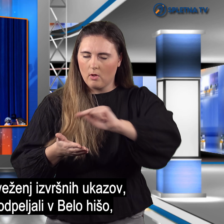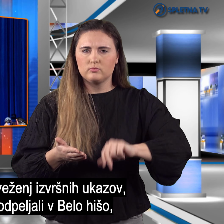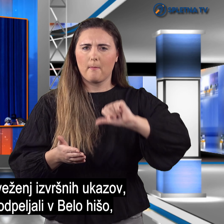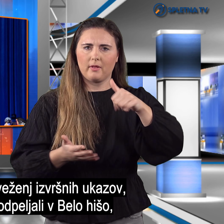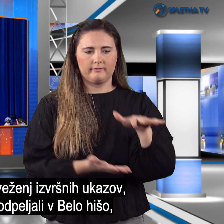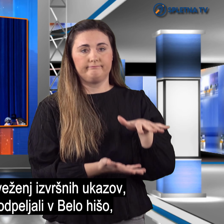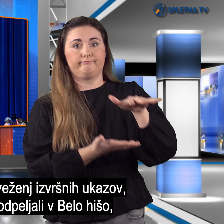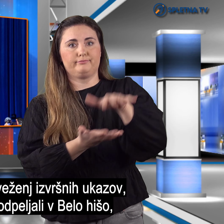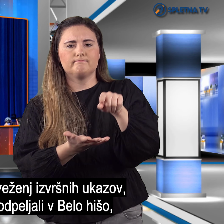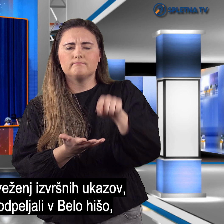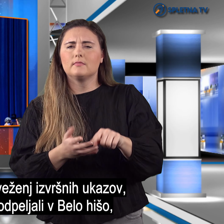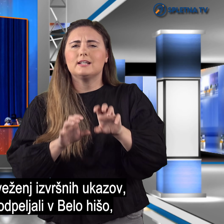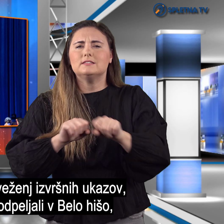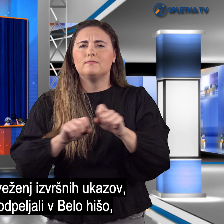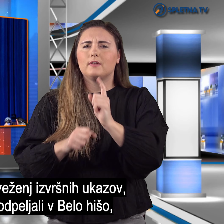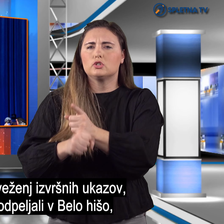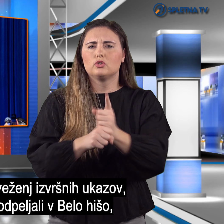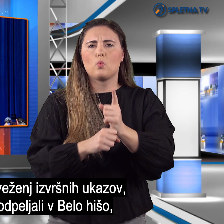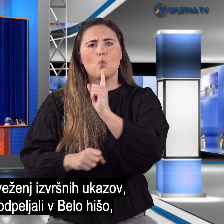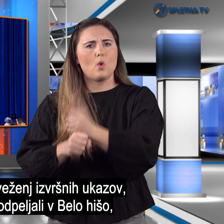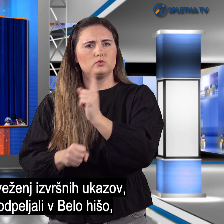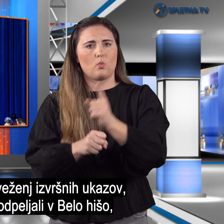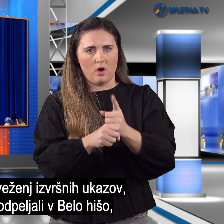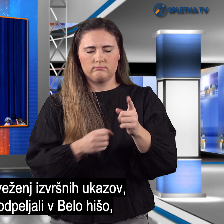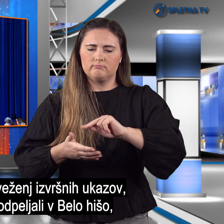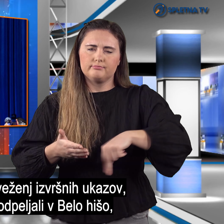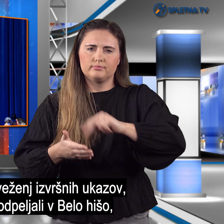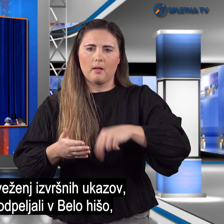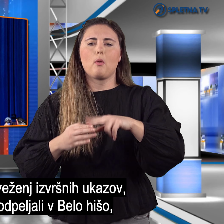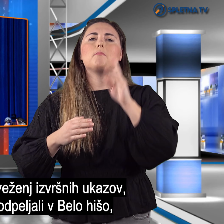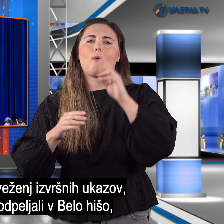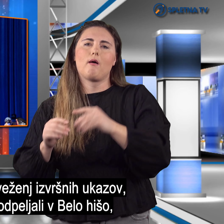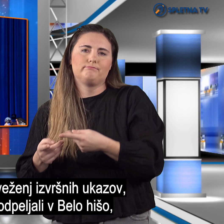ukazov, na kar so ga odpeljali v Belo hišo, kjer je podpisovanje nadaljeval.